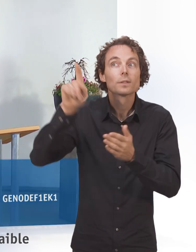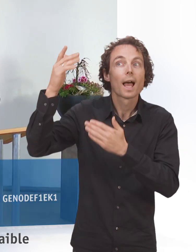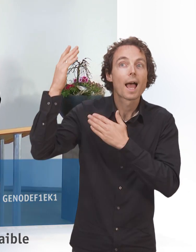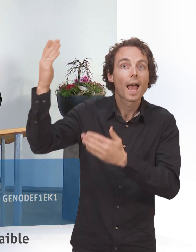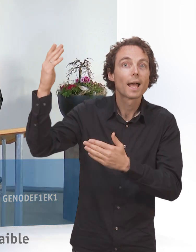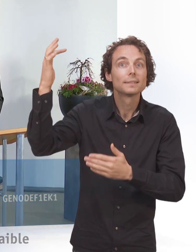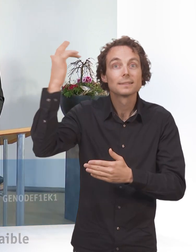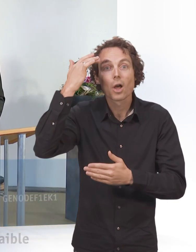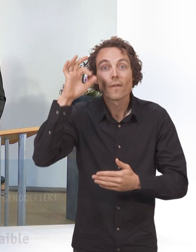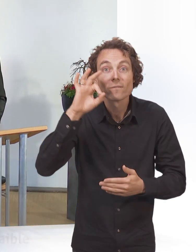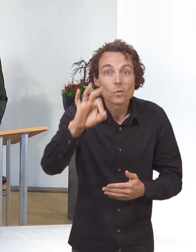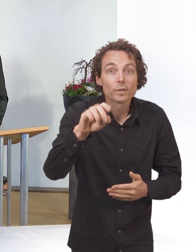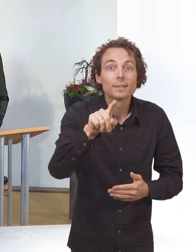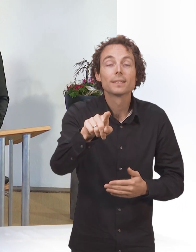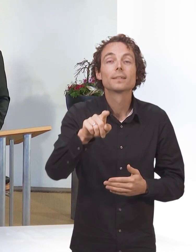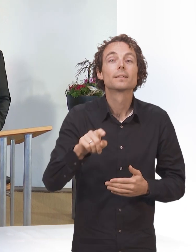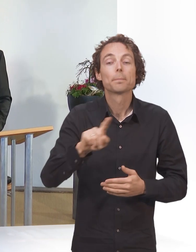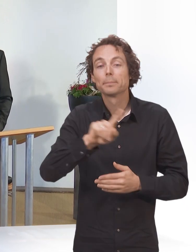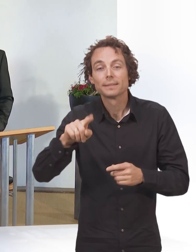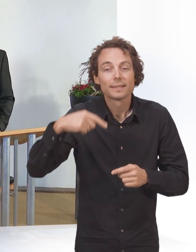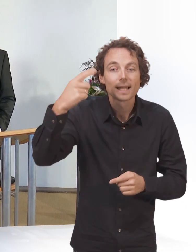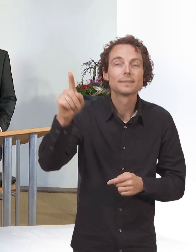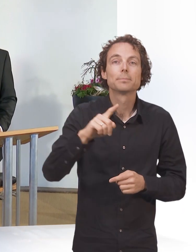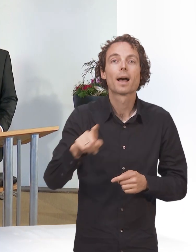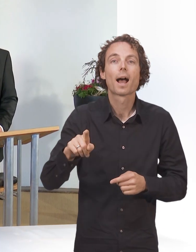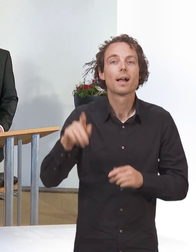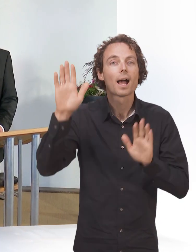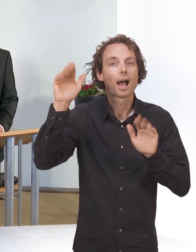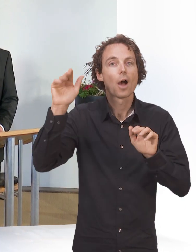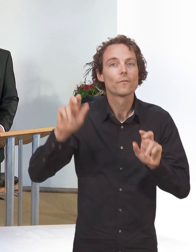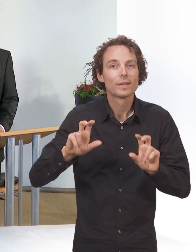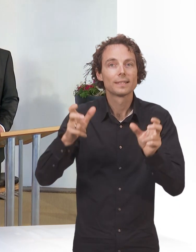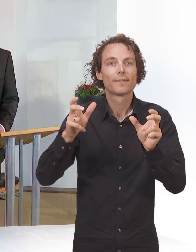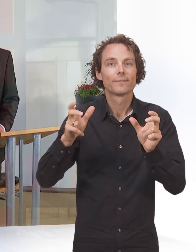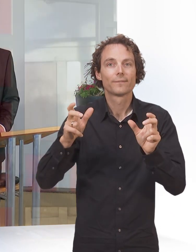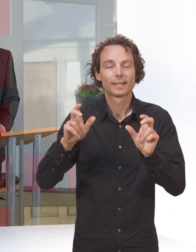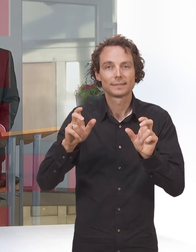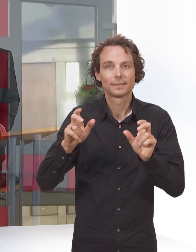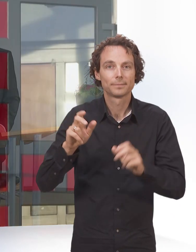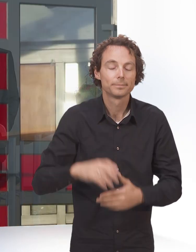für dich. Bis zum nächsten Mal. Auf Wiederfernsehen.